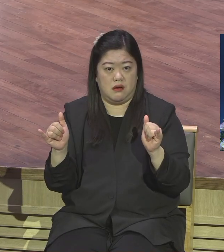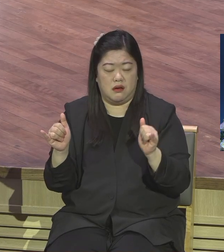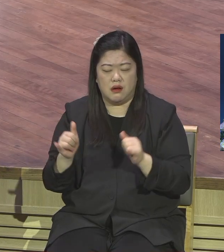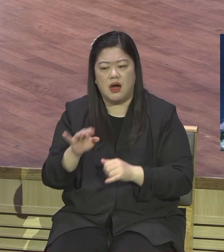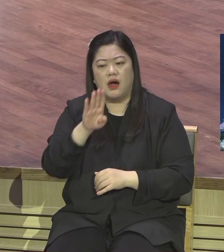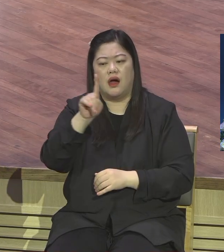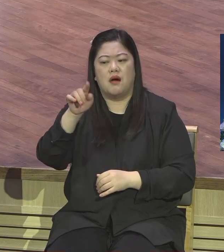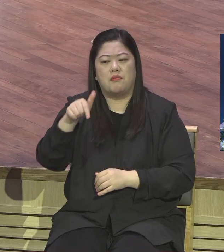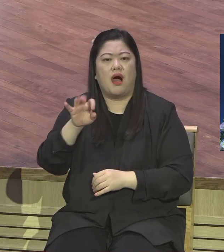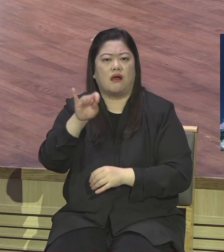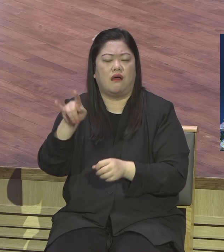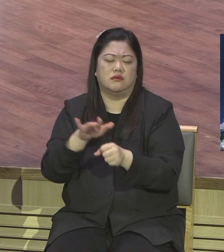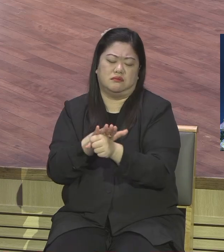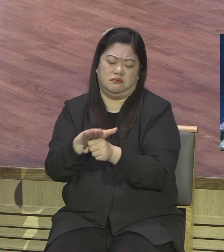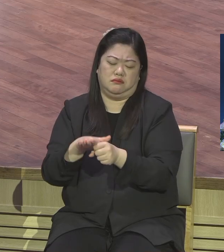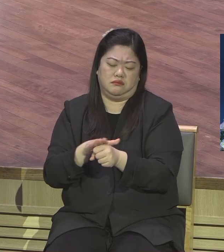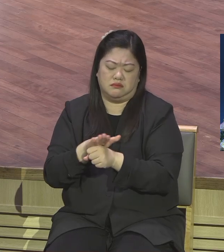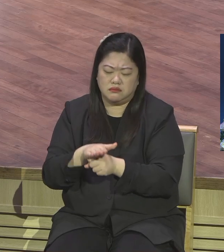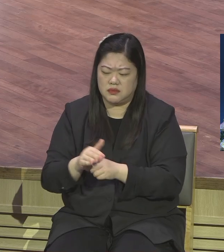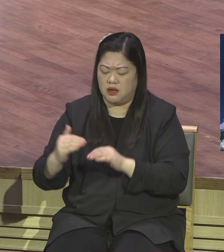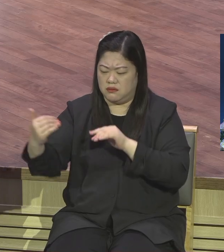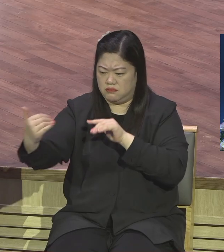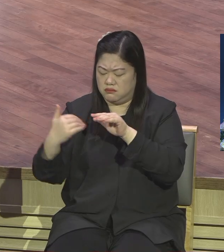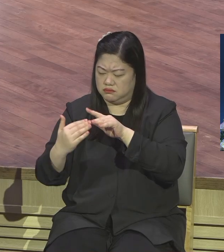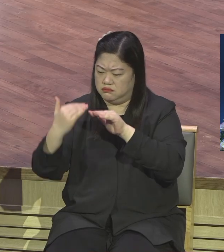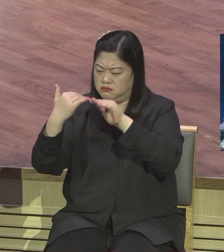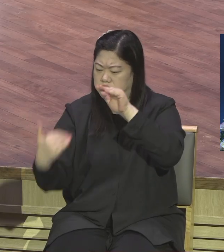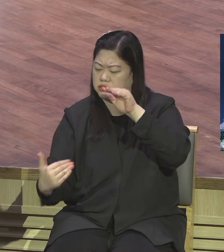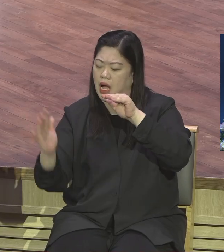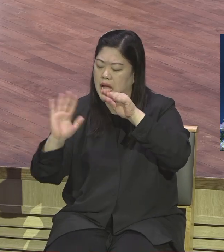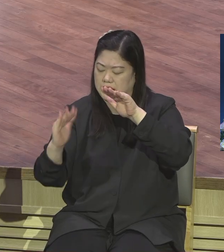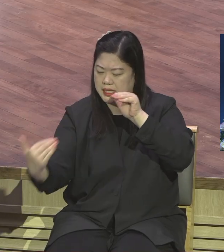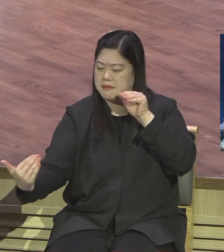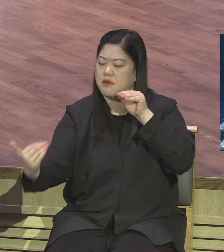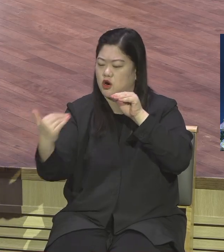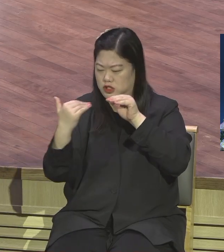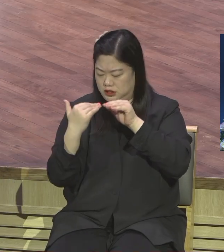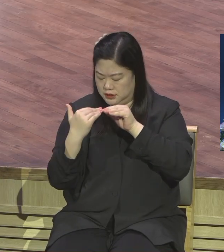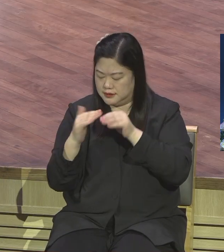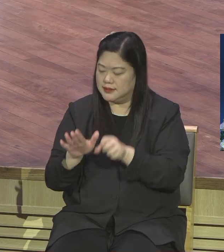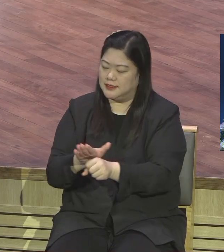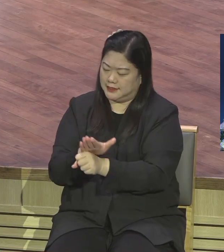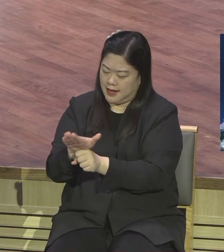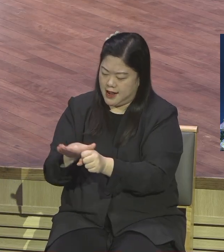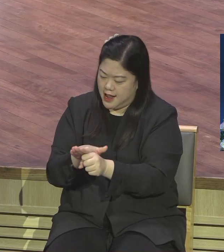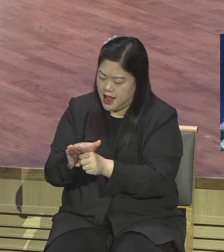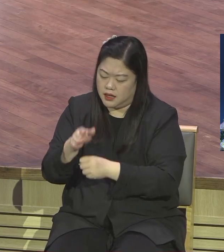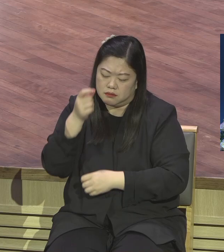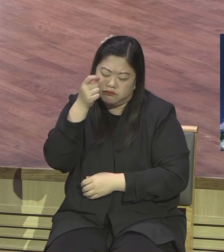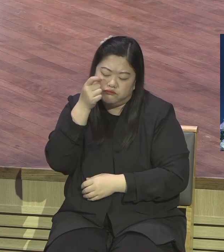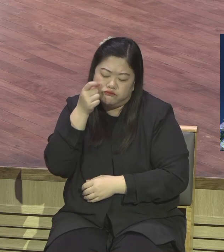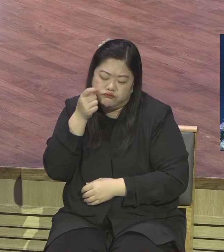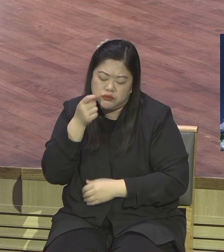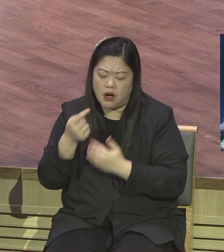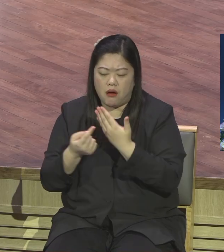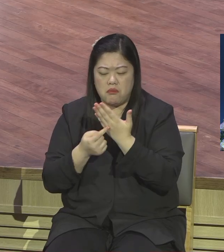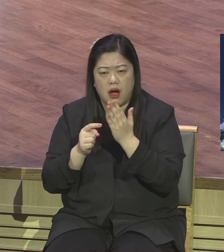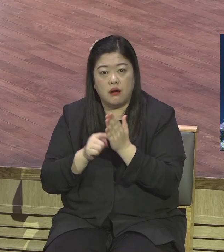평등하게 대하는 거 중요합니다 그런데 육신적인 관점에서만 접근하고